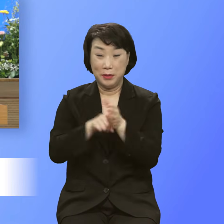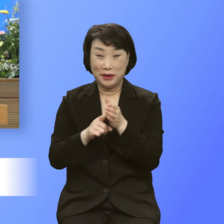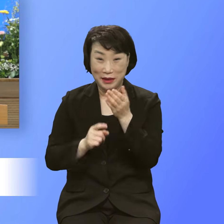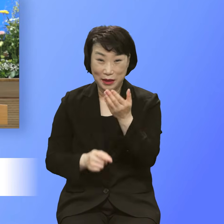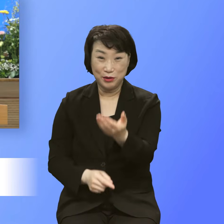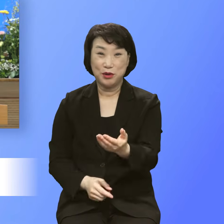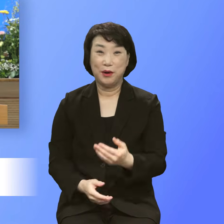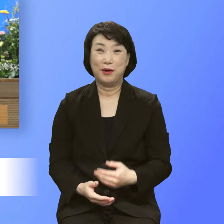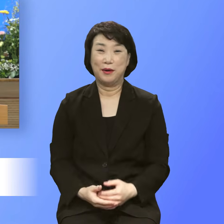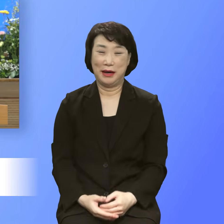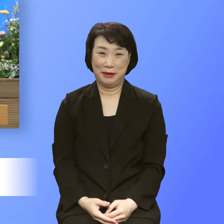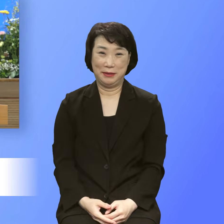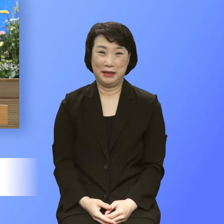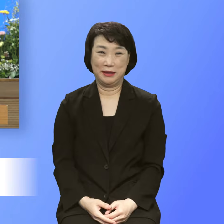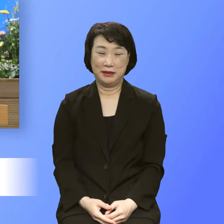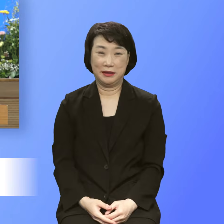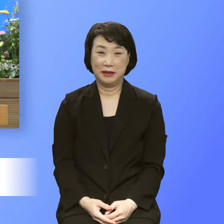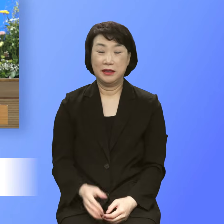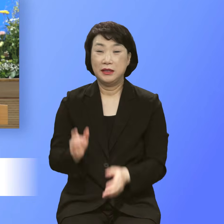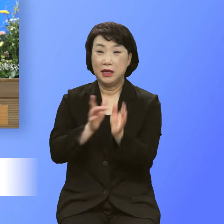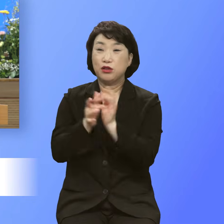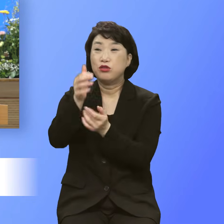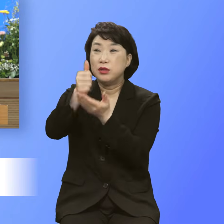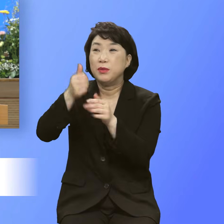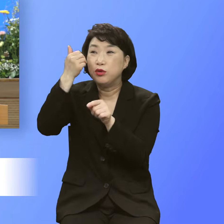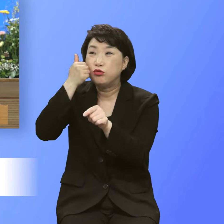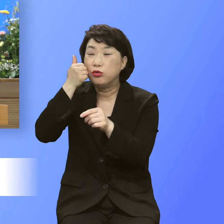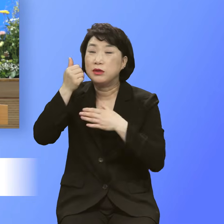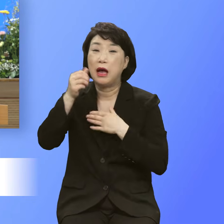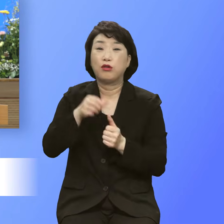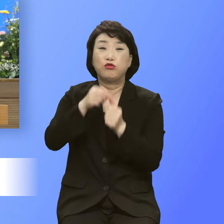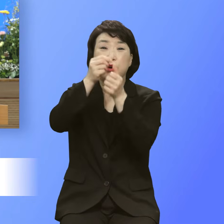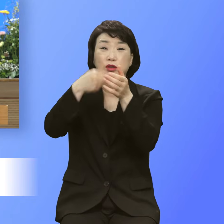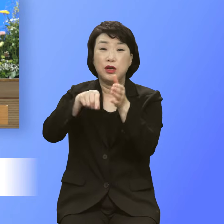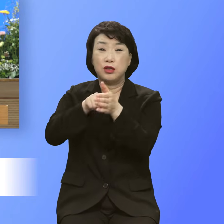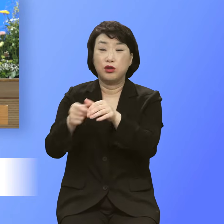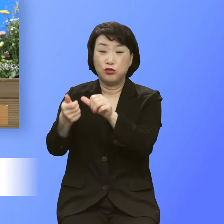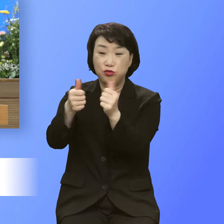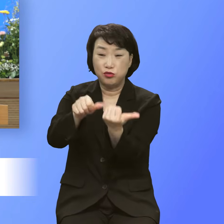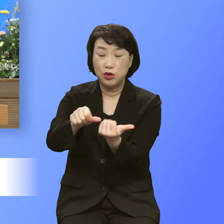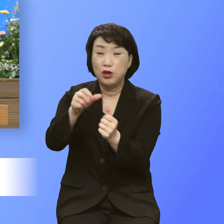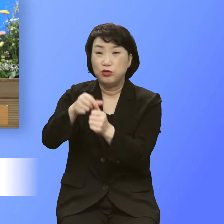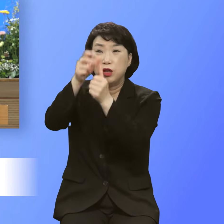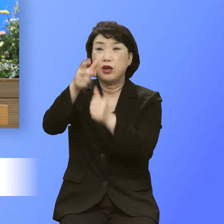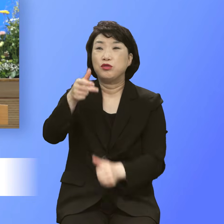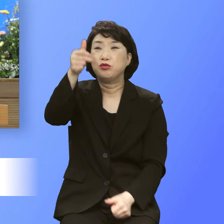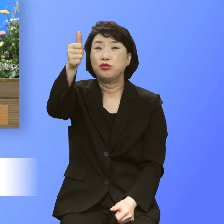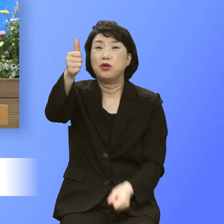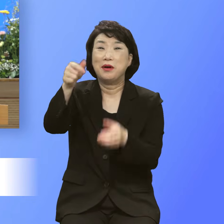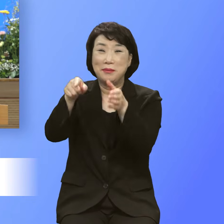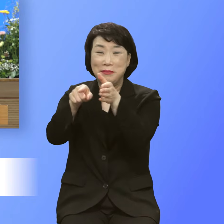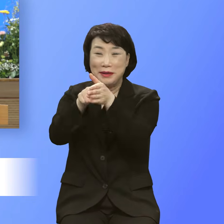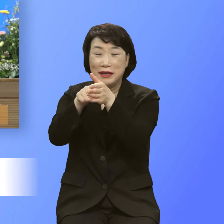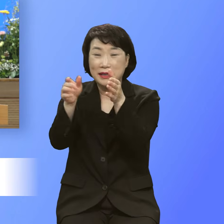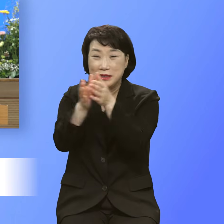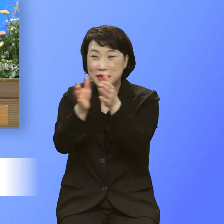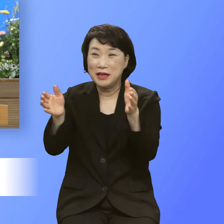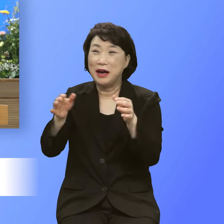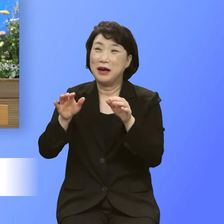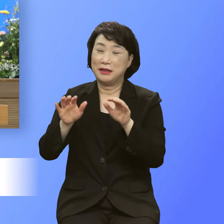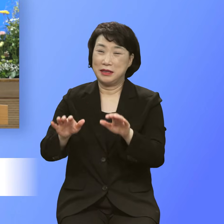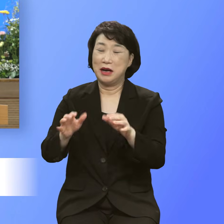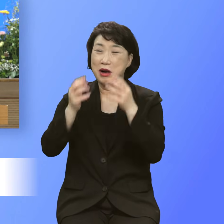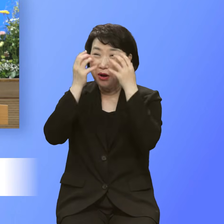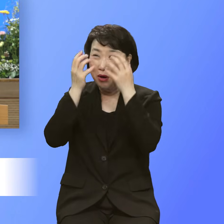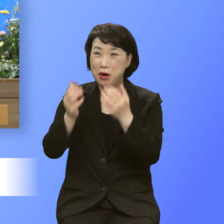해서 그 예수가 나 위해 죽으신 구세주다 이렇게 믿어지게 만드는